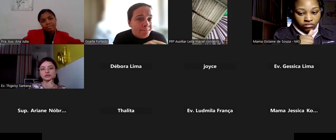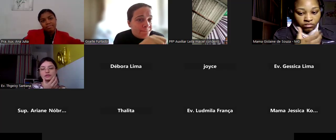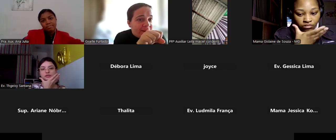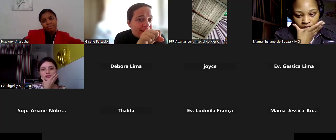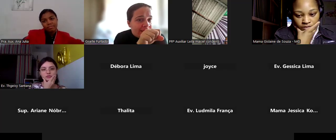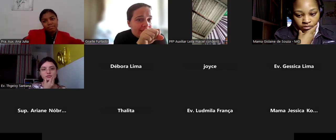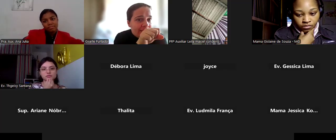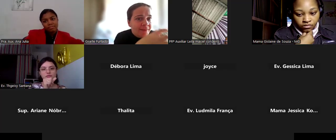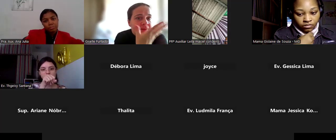Pai,